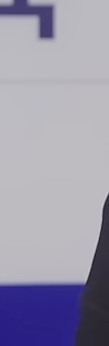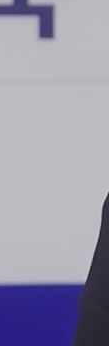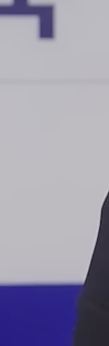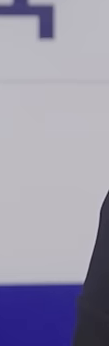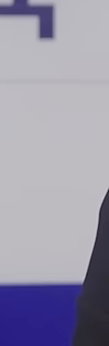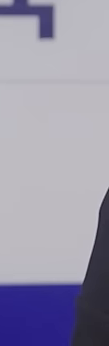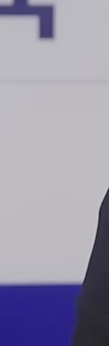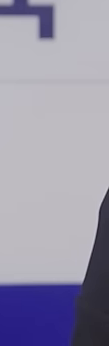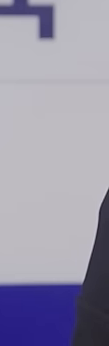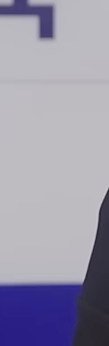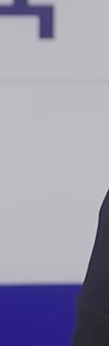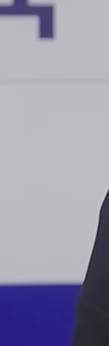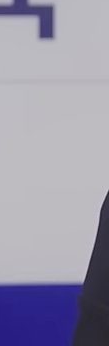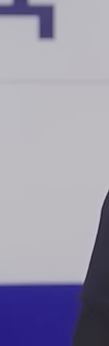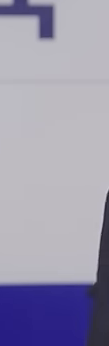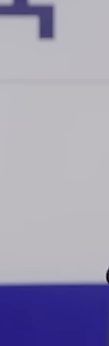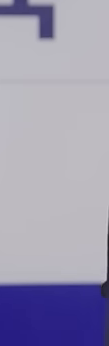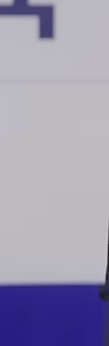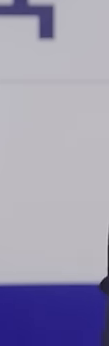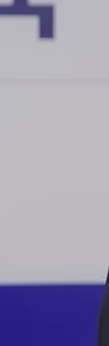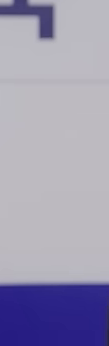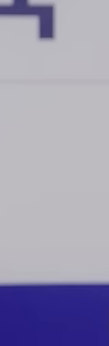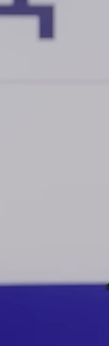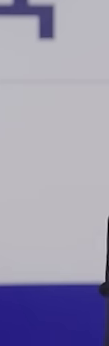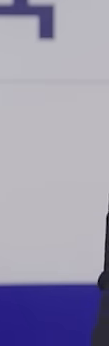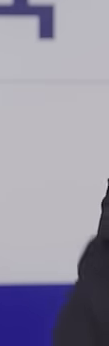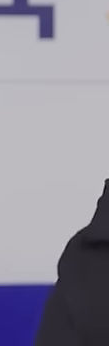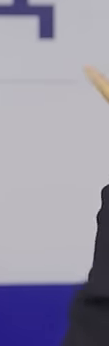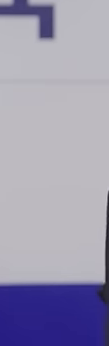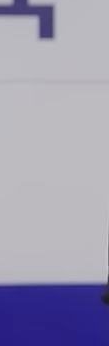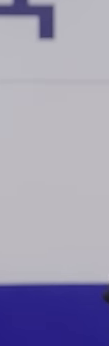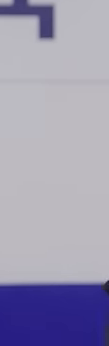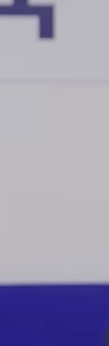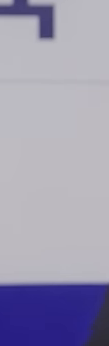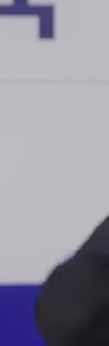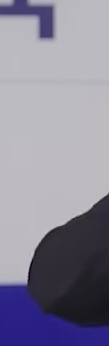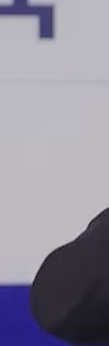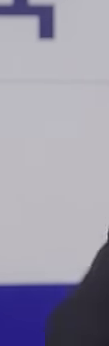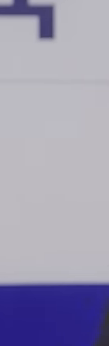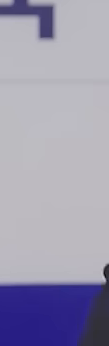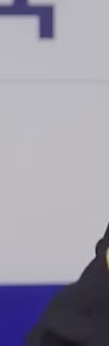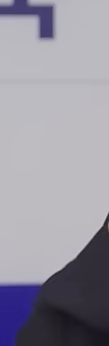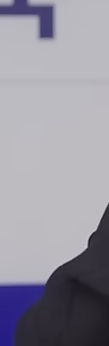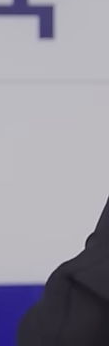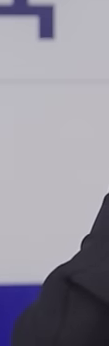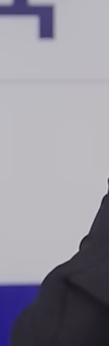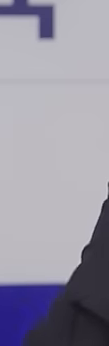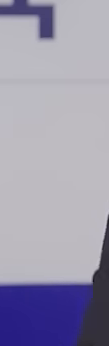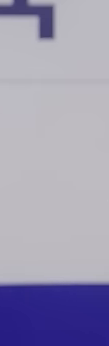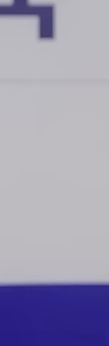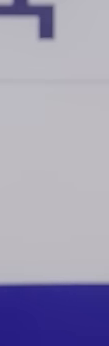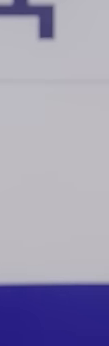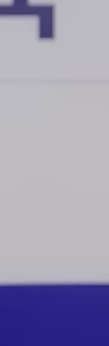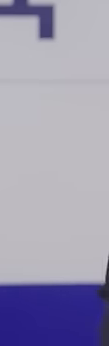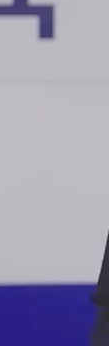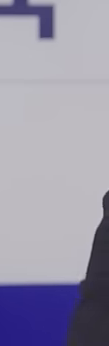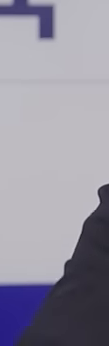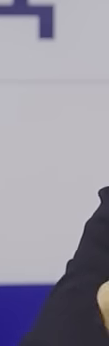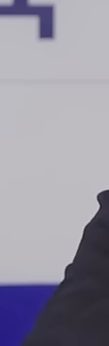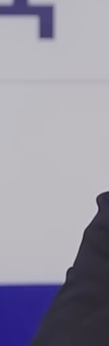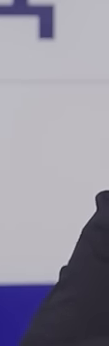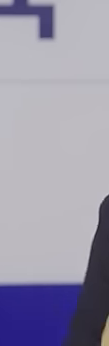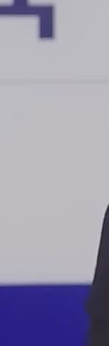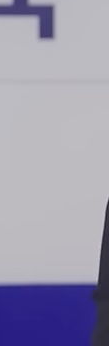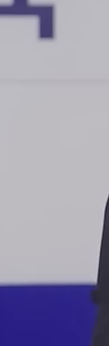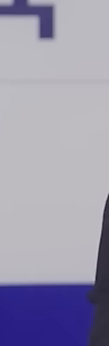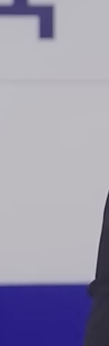그런 건 진리죠. 그건 말할 필요가 없는 겁니다. 이 정치의 영역에서 논쟁되는